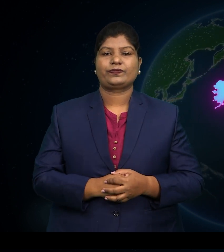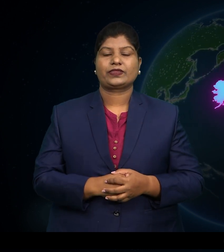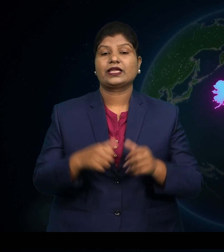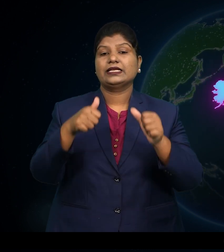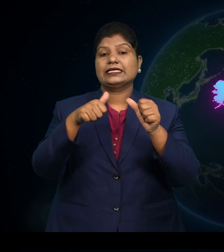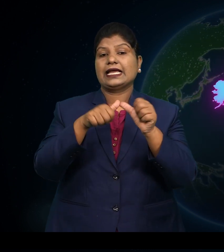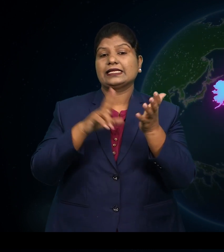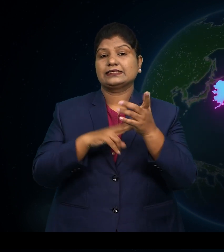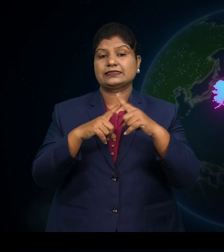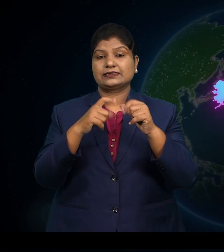అంటార్కిటికా,